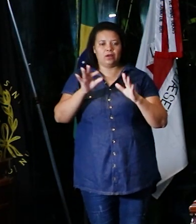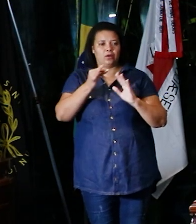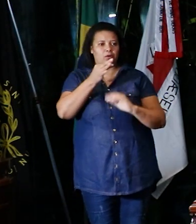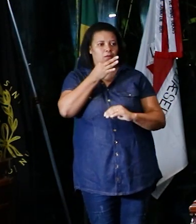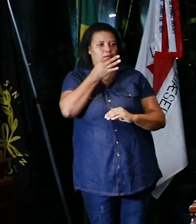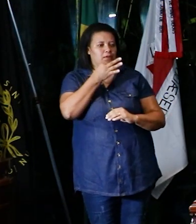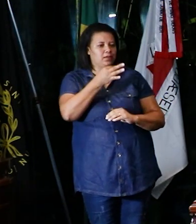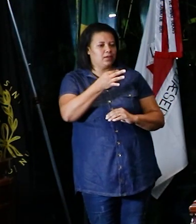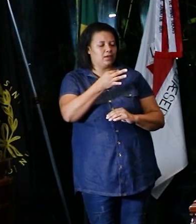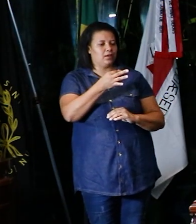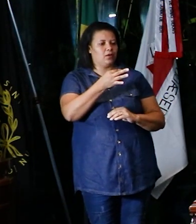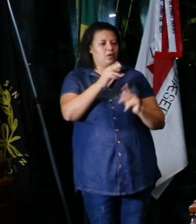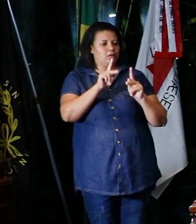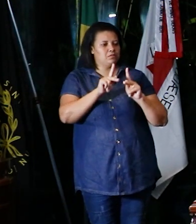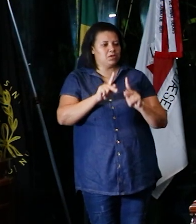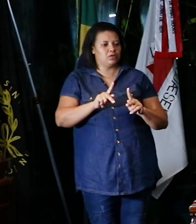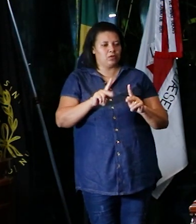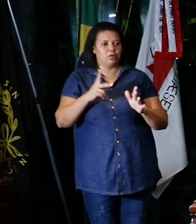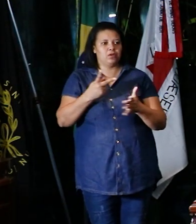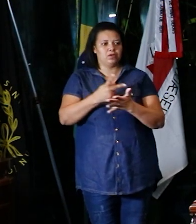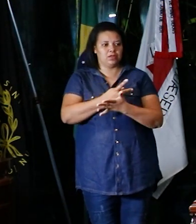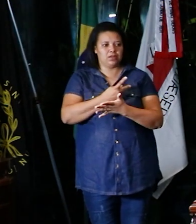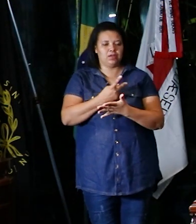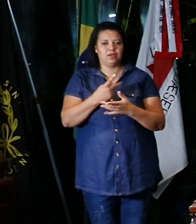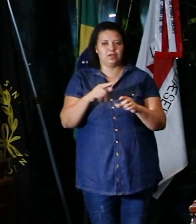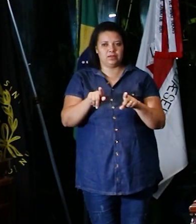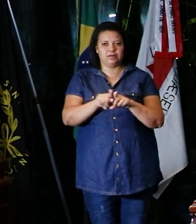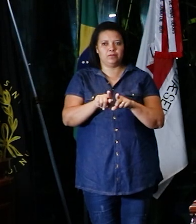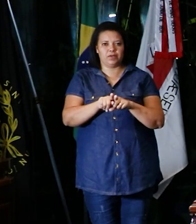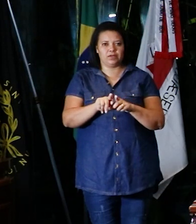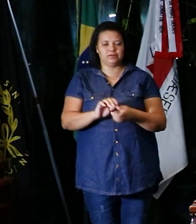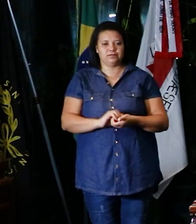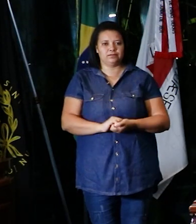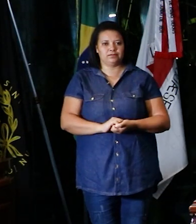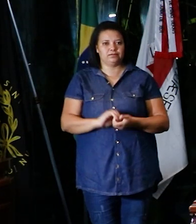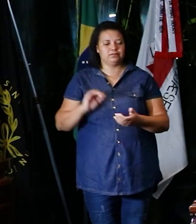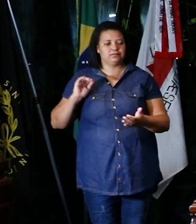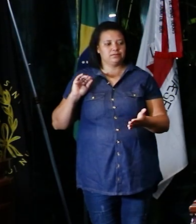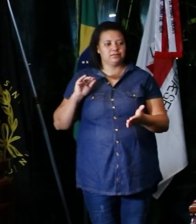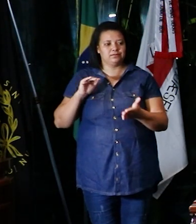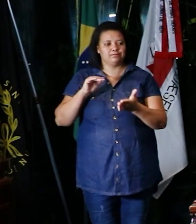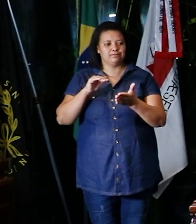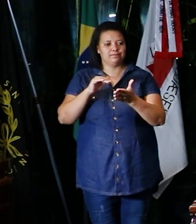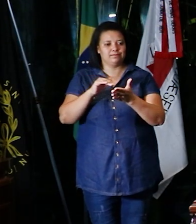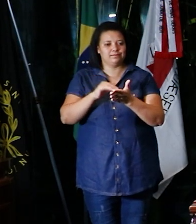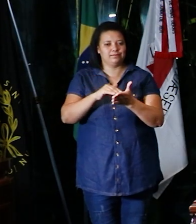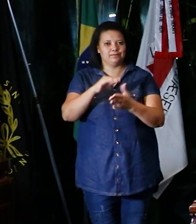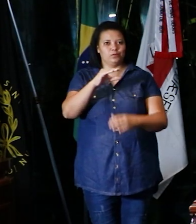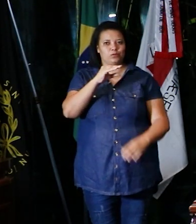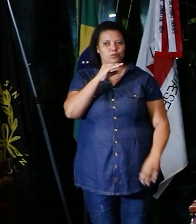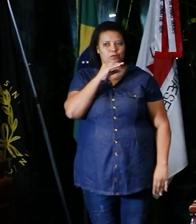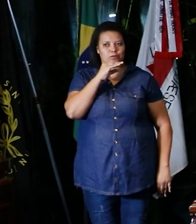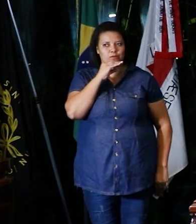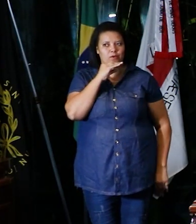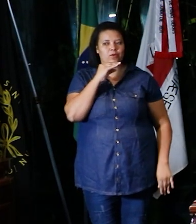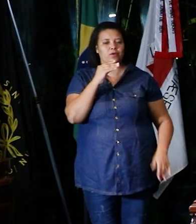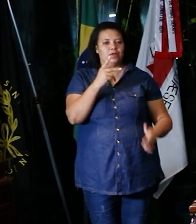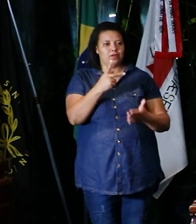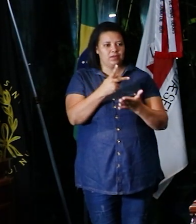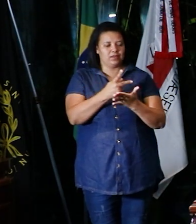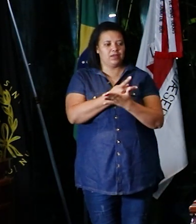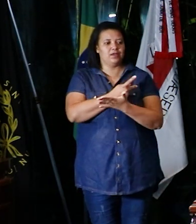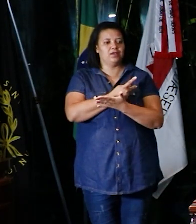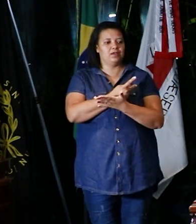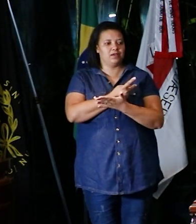que acontece isso. Né? Até em Drummond, né? Um sujeito